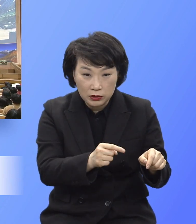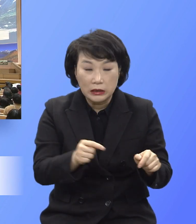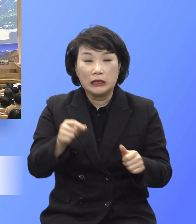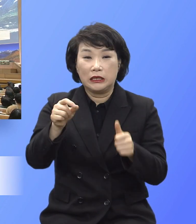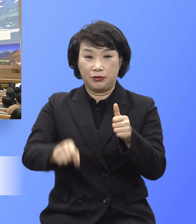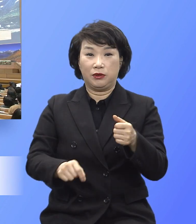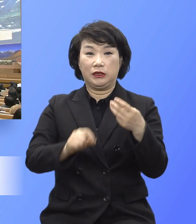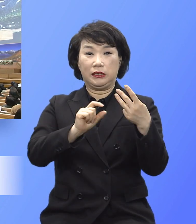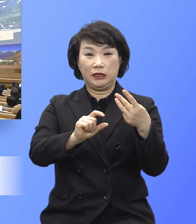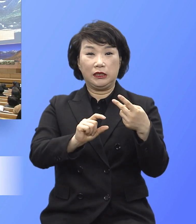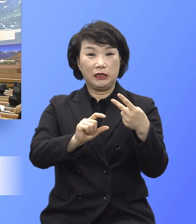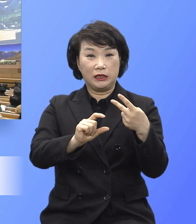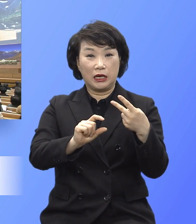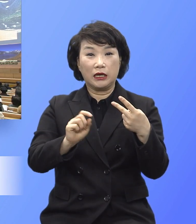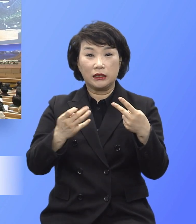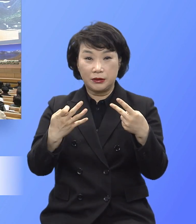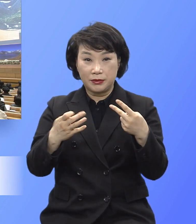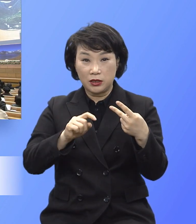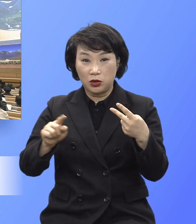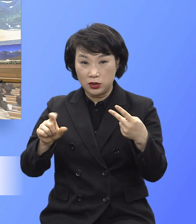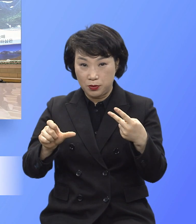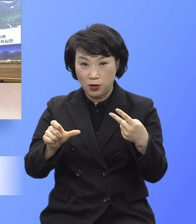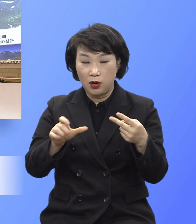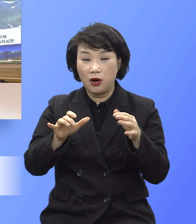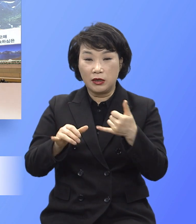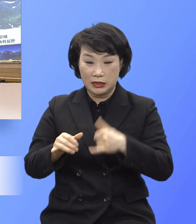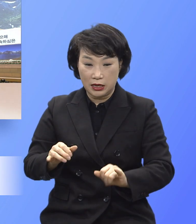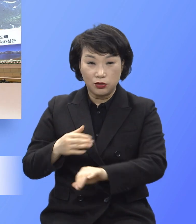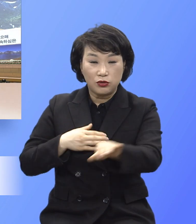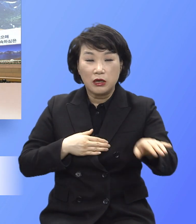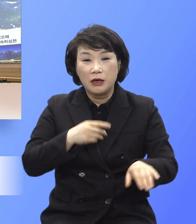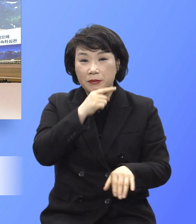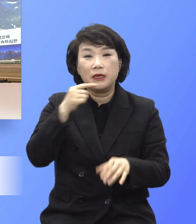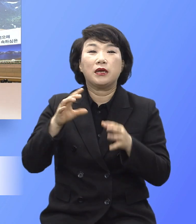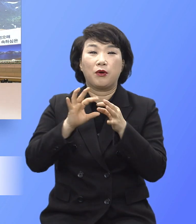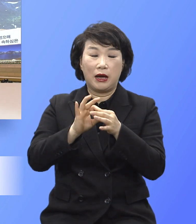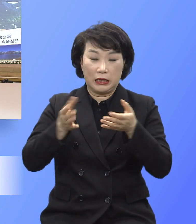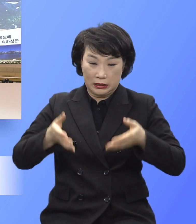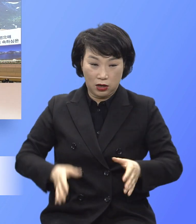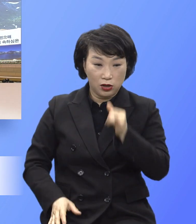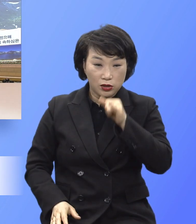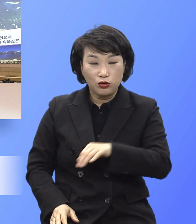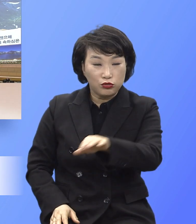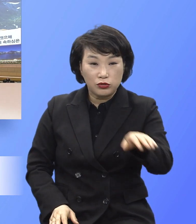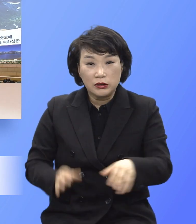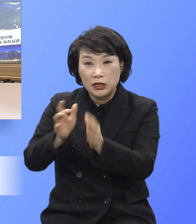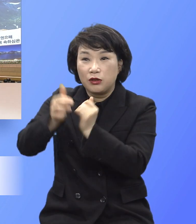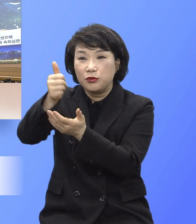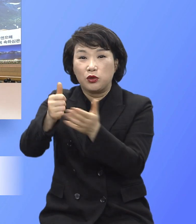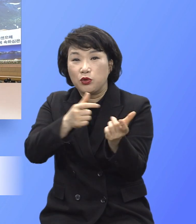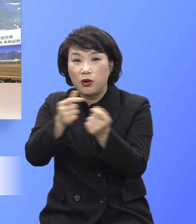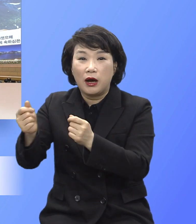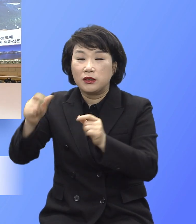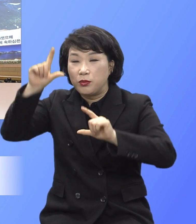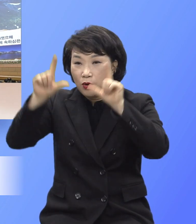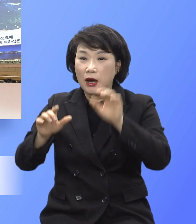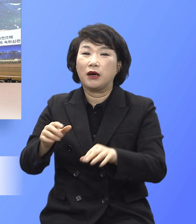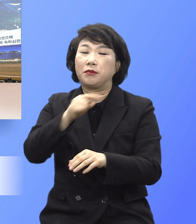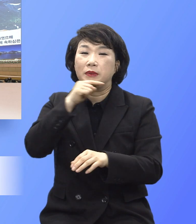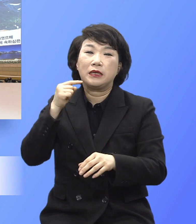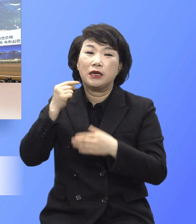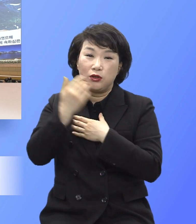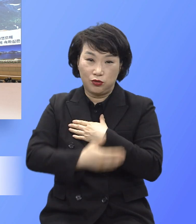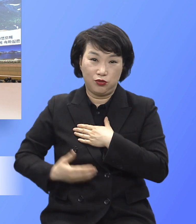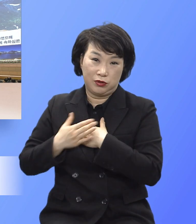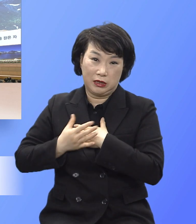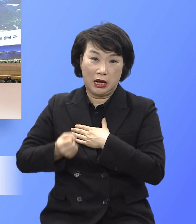히브리서 2장 14절로 15절에 자녀들은 혈육에 함께 속하였음에 그도 또한 한 문양으로